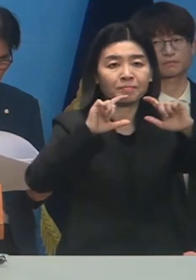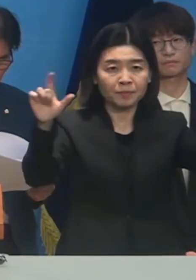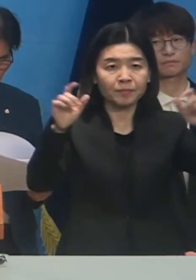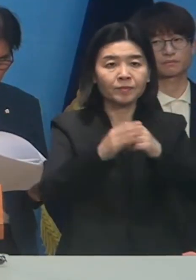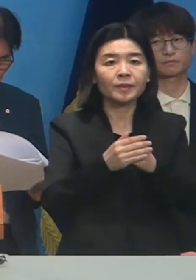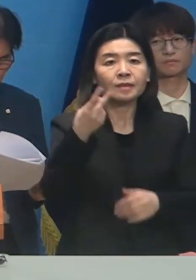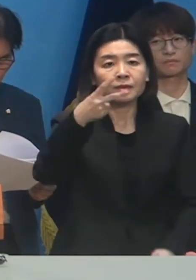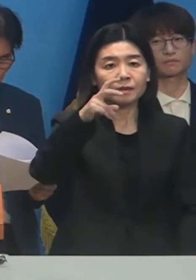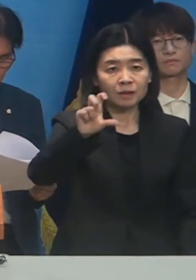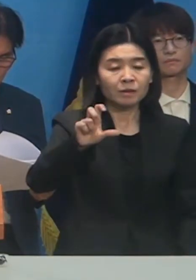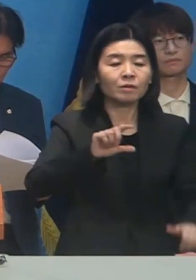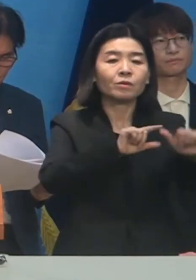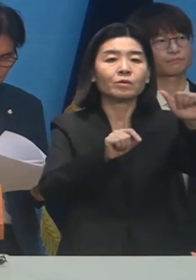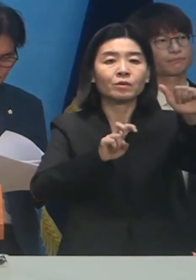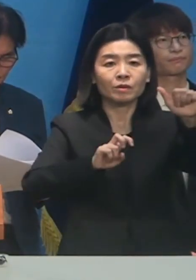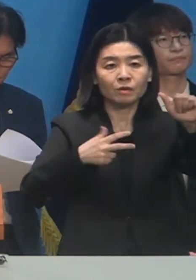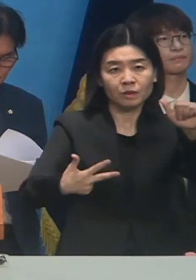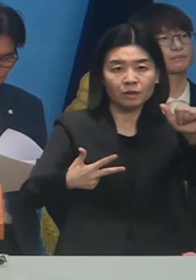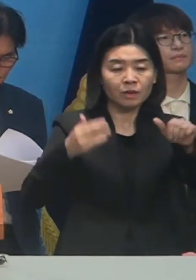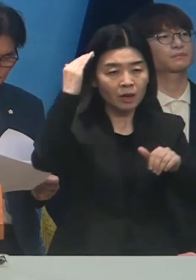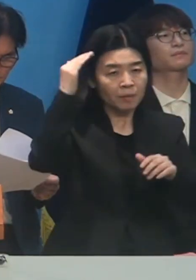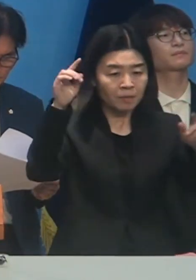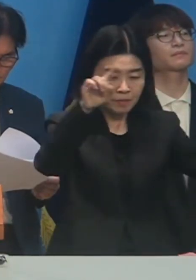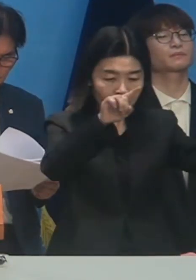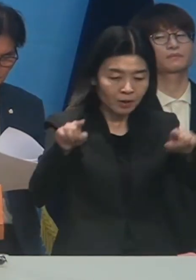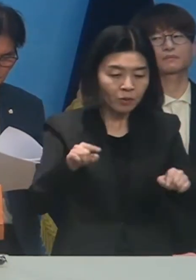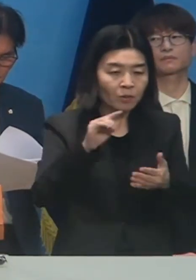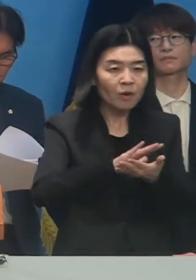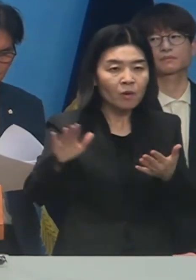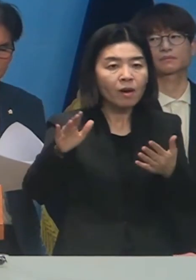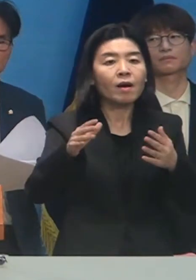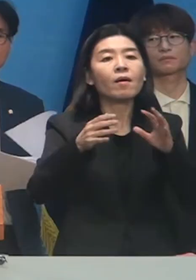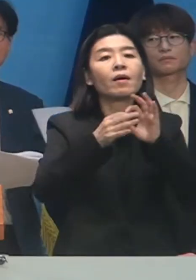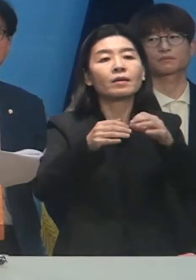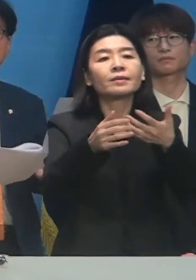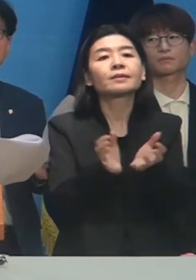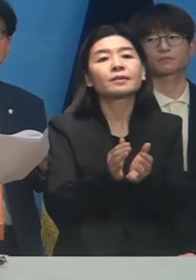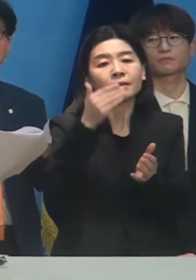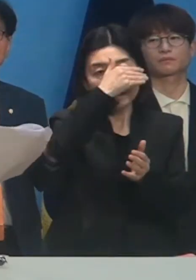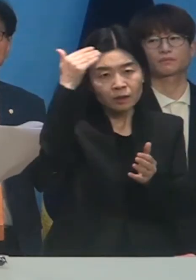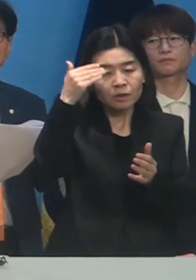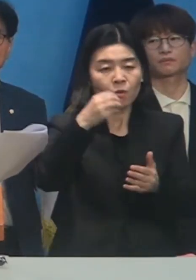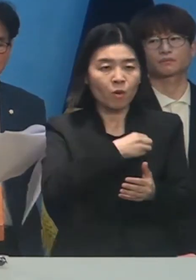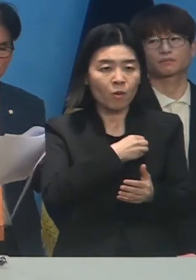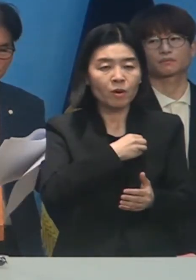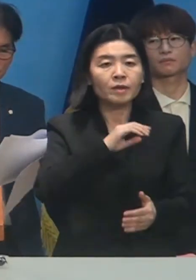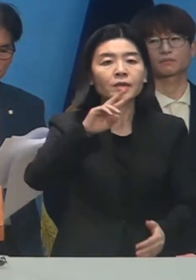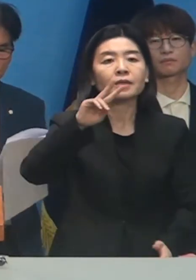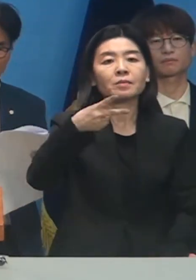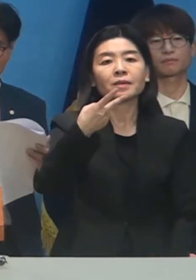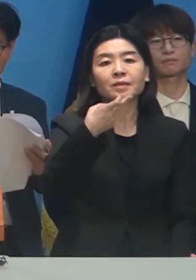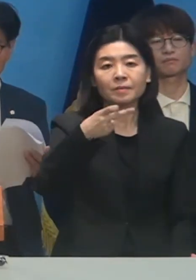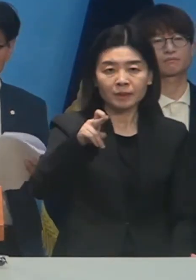2025년 5월 27일 한반도 평화 관련 단체 청년회원 및 청년연구자